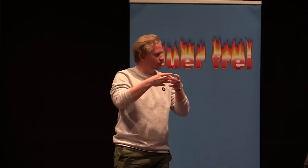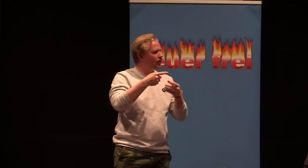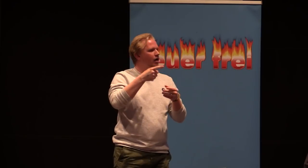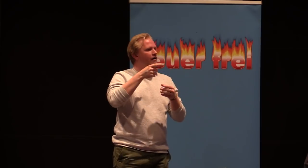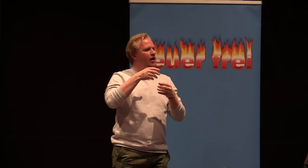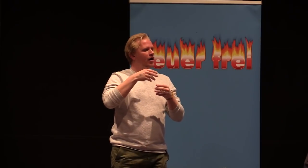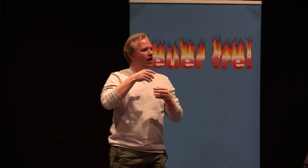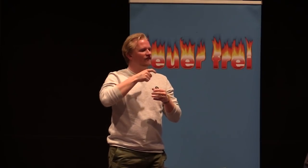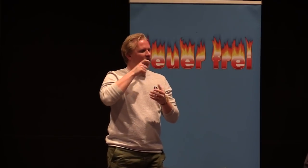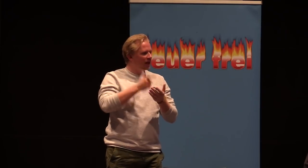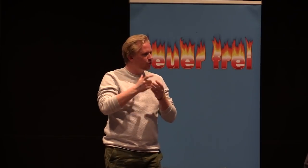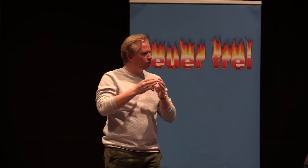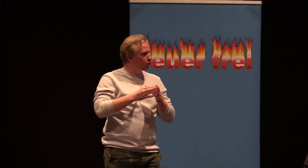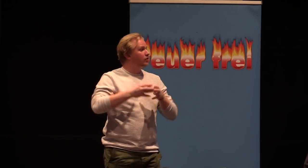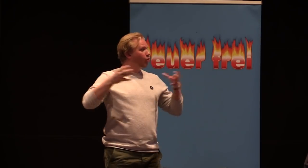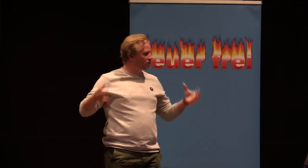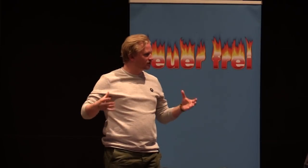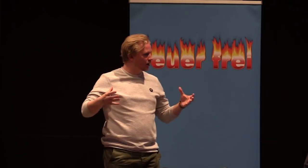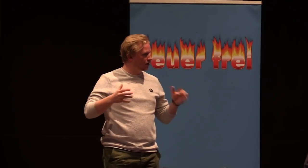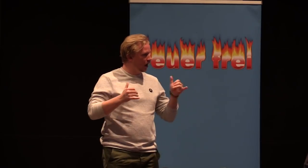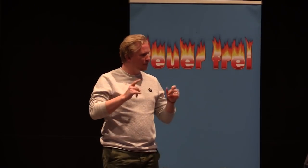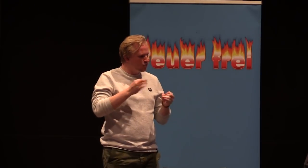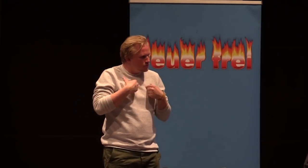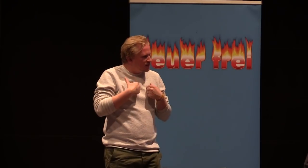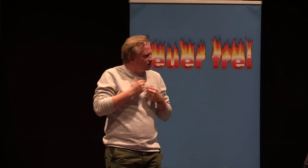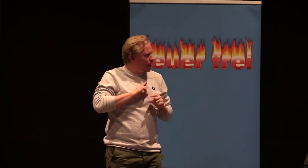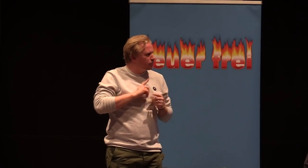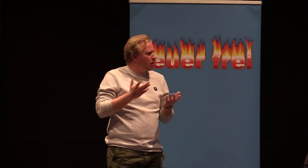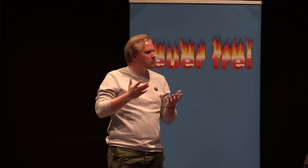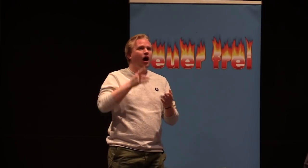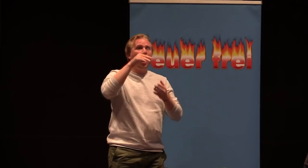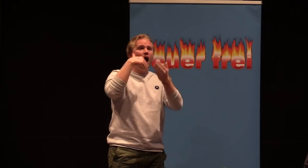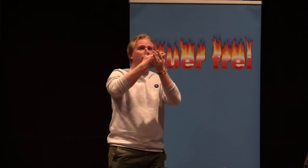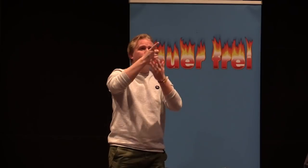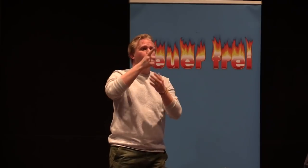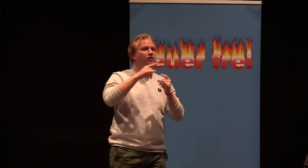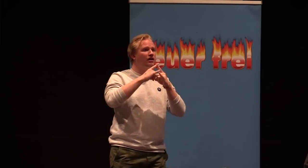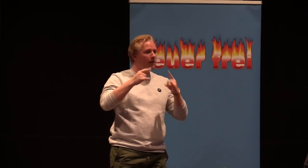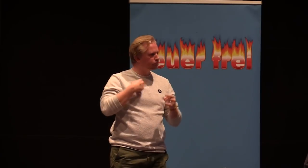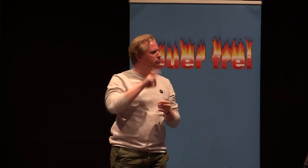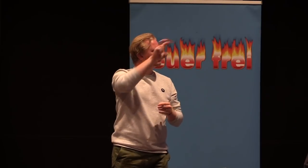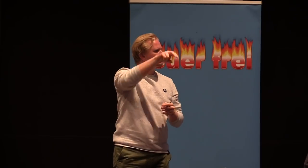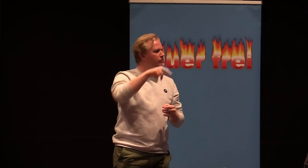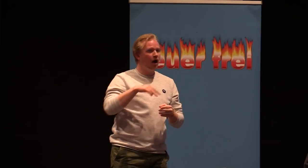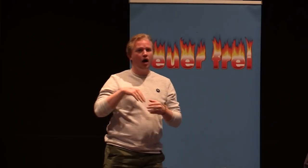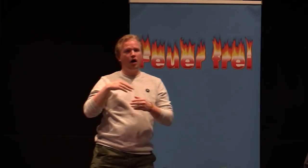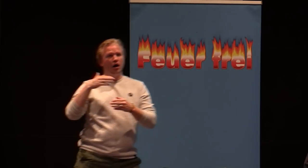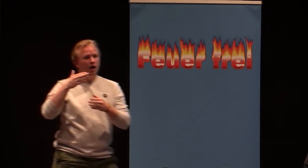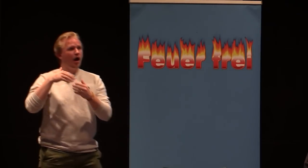natürlich wäre es vielleicht für den Vorstand entlastend, beziehungsweise andersrum wäre natürlich mehr Verantwortung